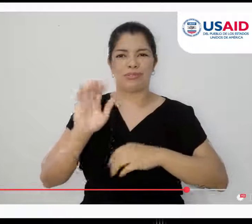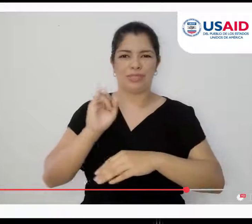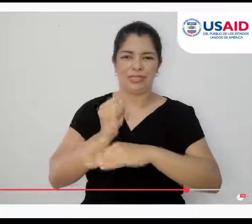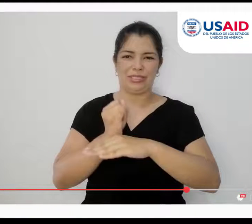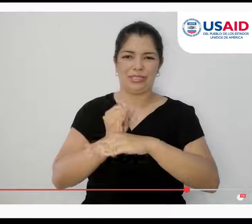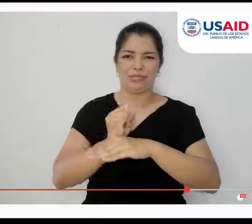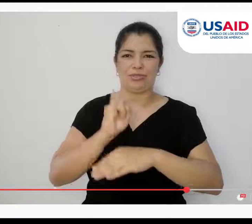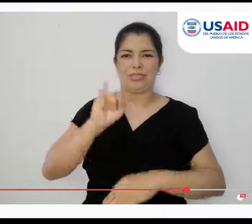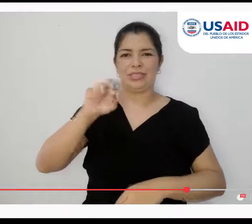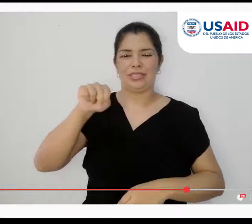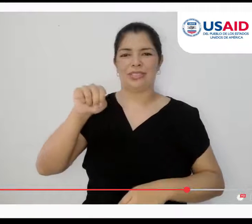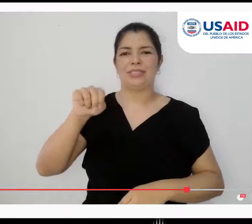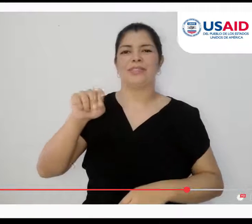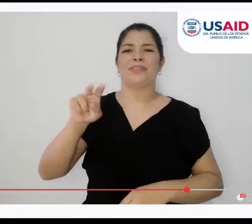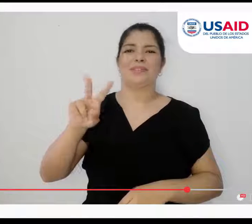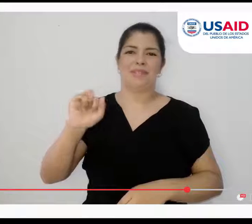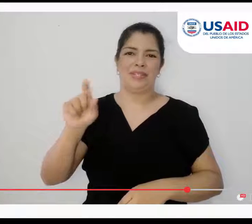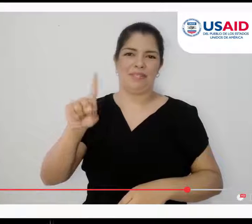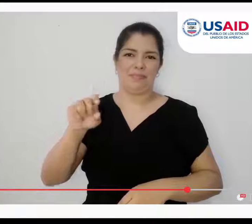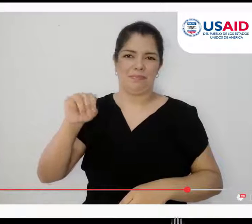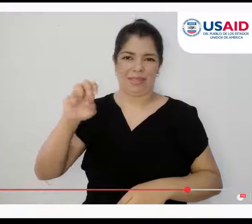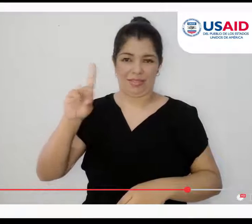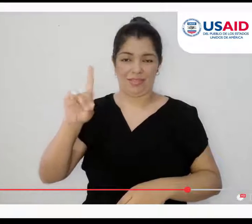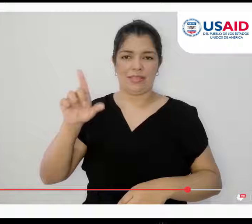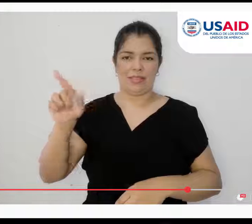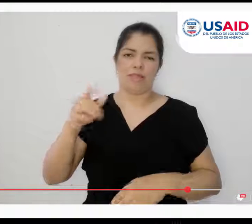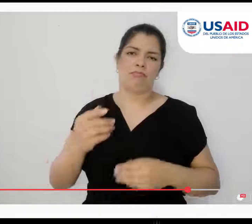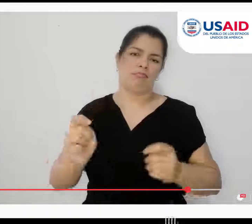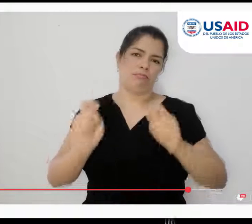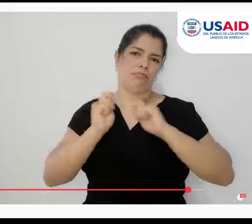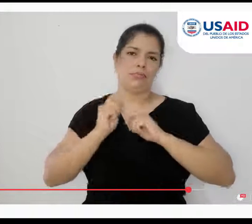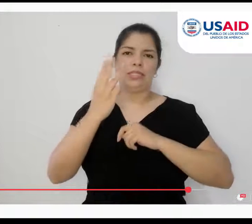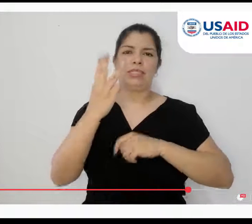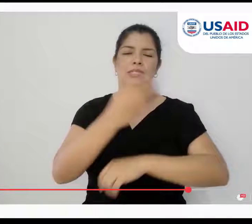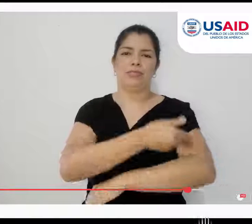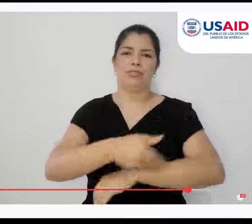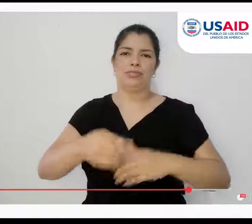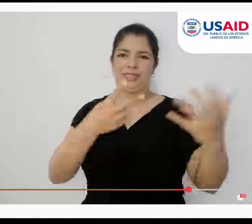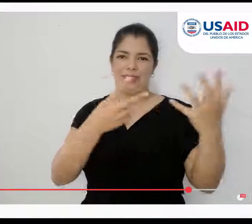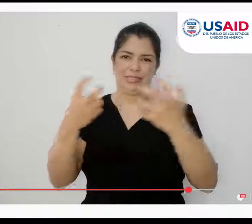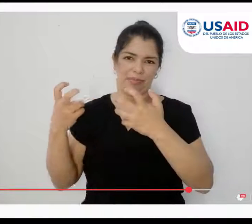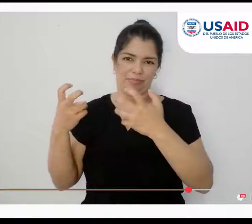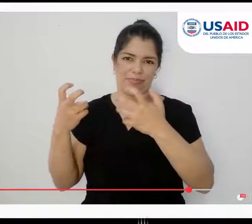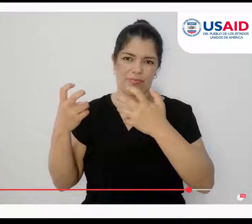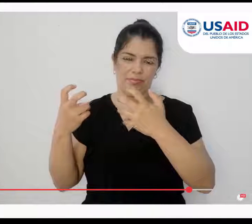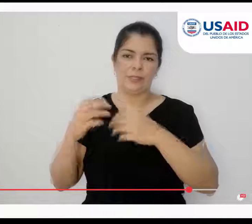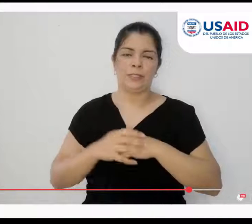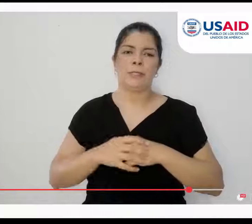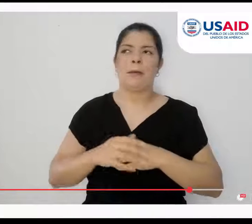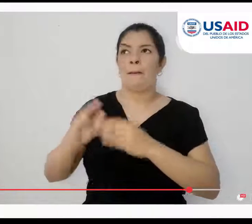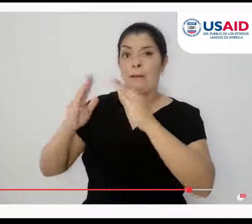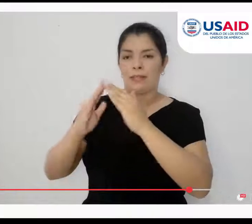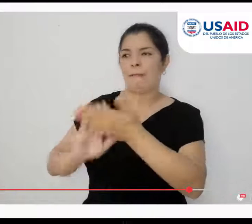los 3.700.000. Y la verdad, lo que la persona refiere es, esto me cambió la